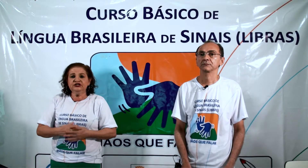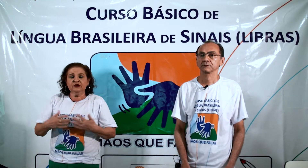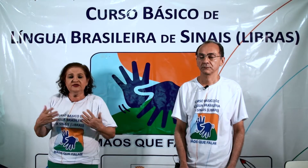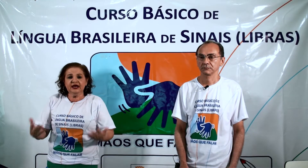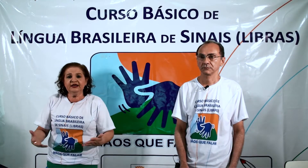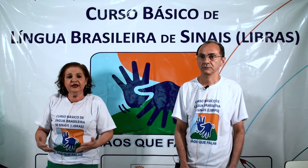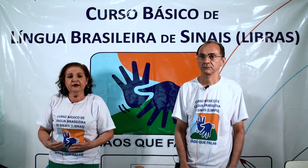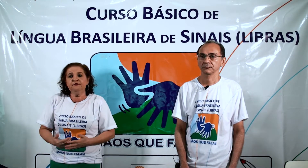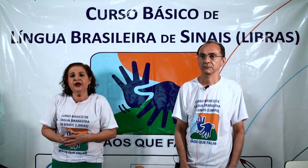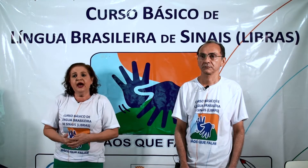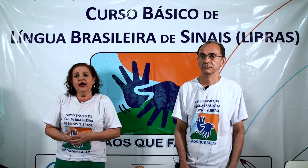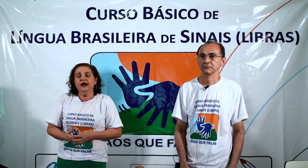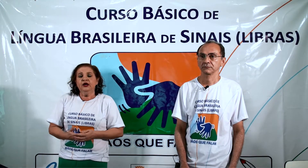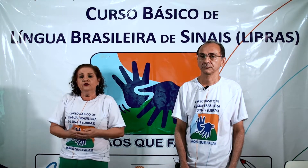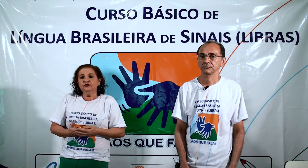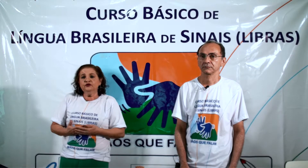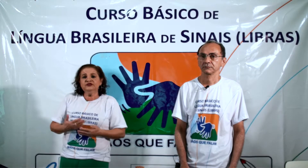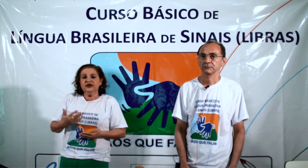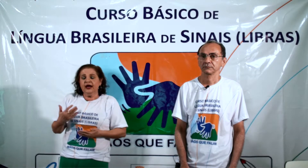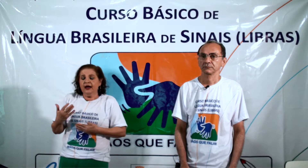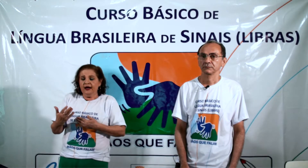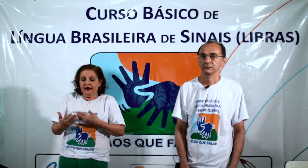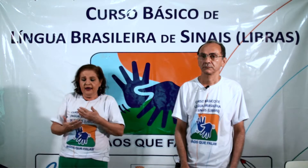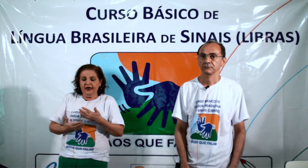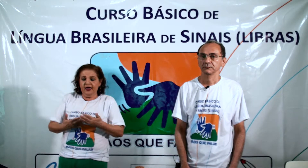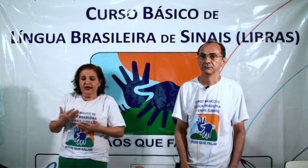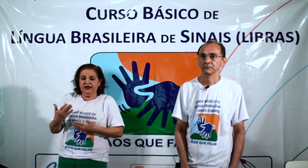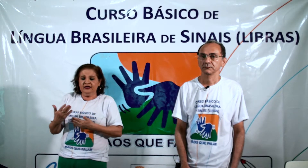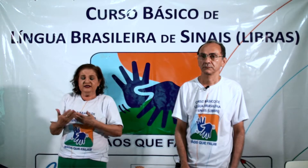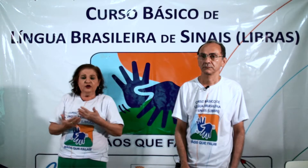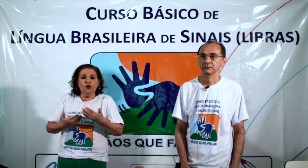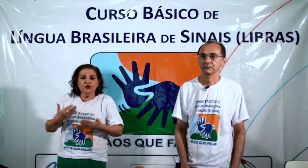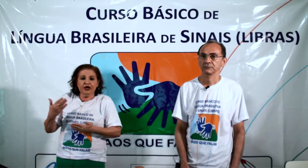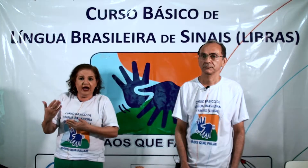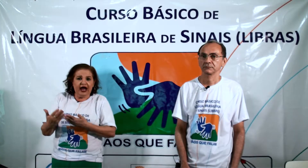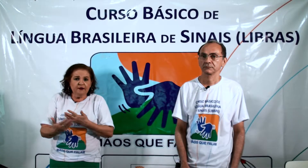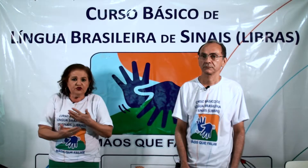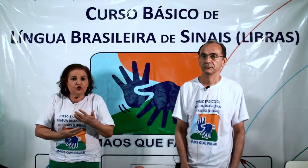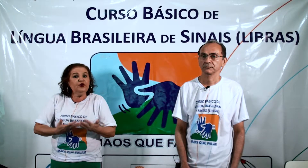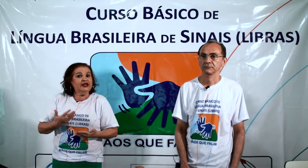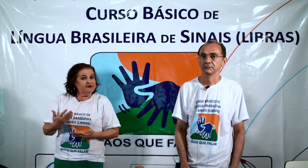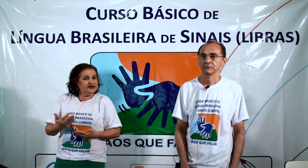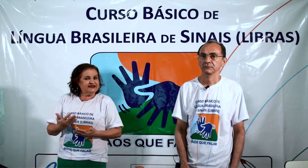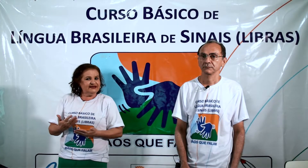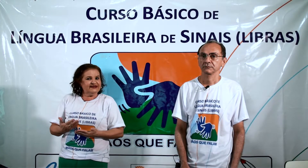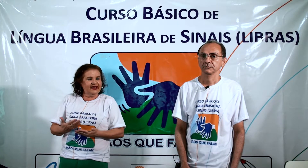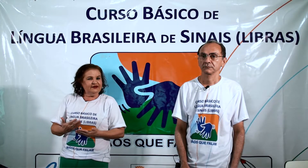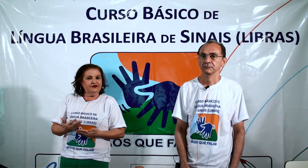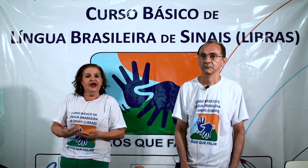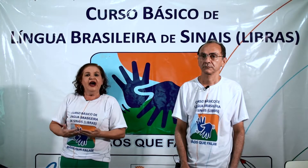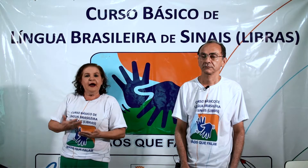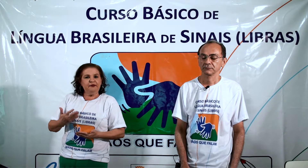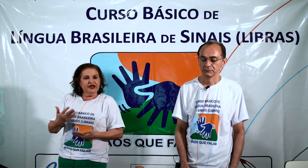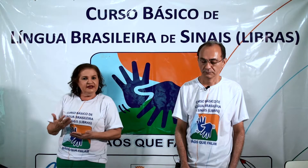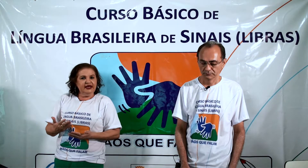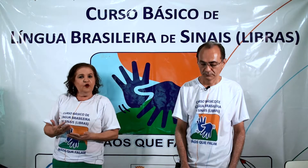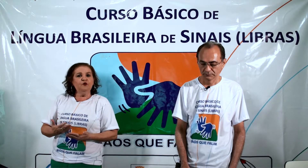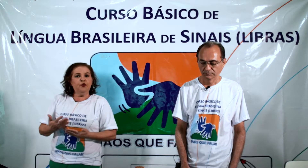Estamos aqui para nos se comunicarmos com Libras, tá certo? Aprender um pouco